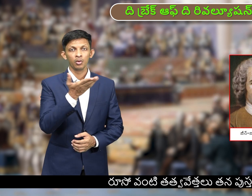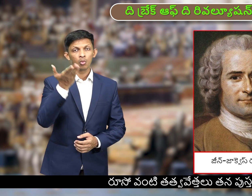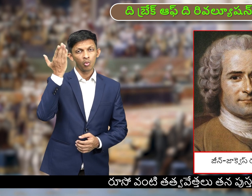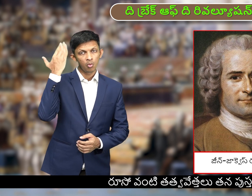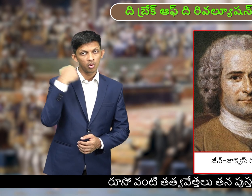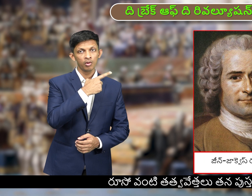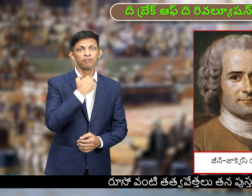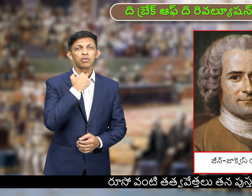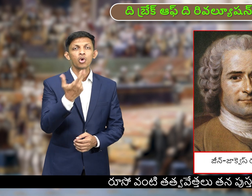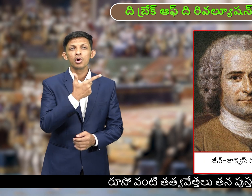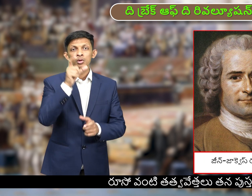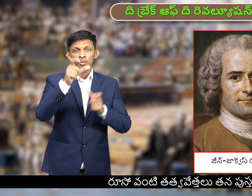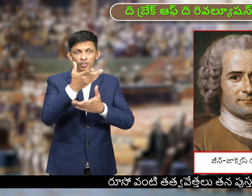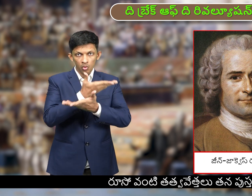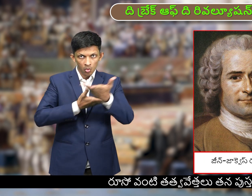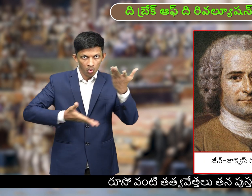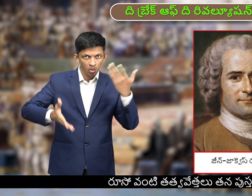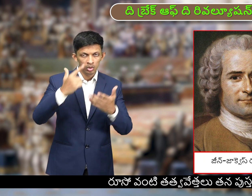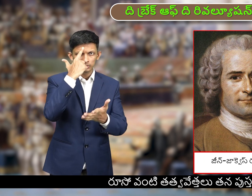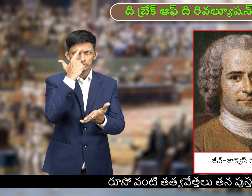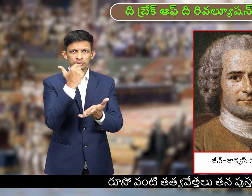రూసో వంటి తత్వవేత్తలు తమ పుస్తకం